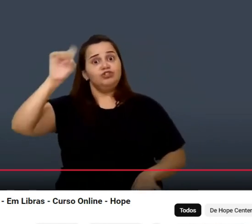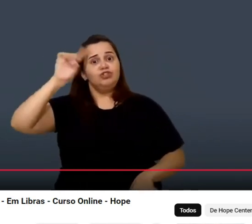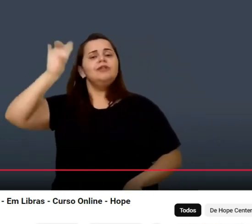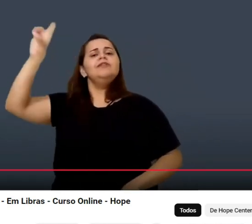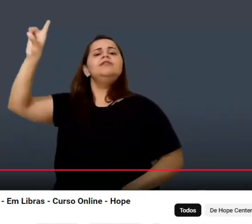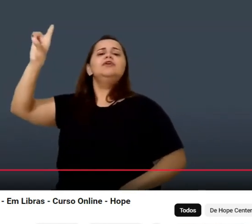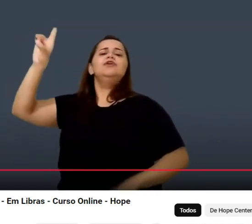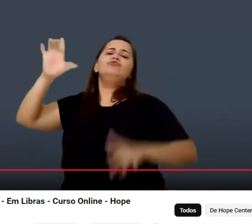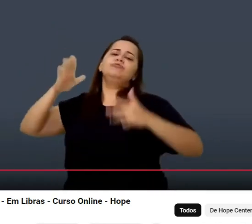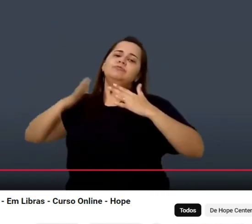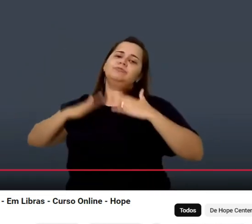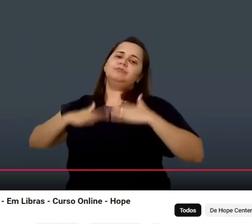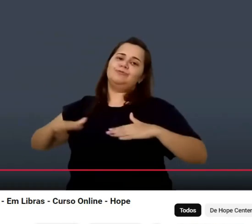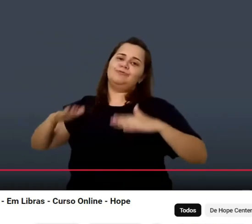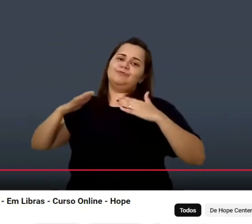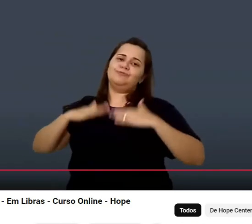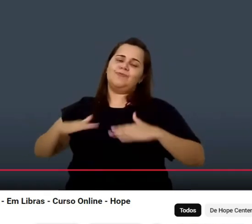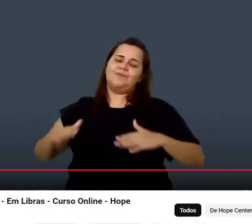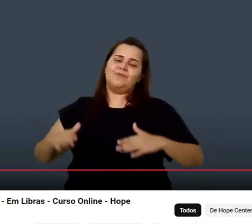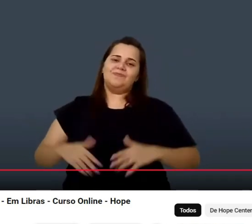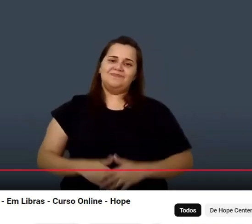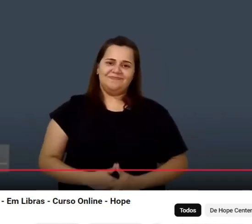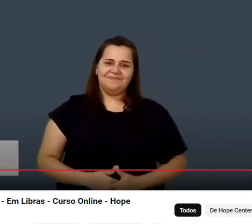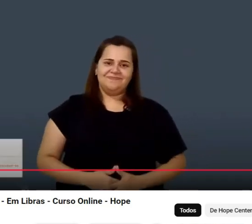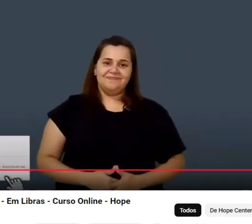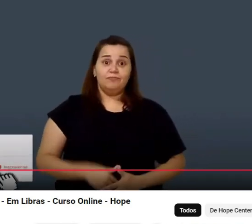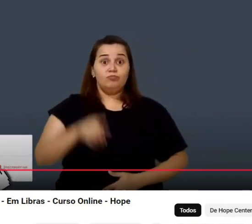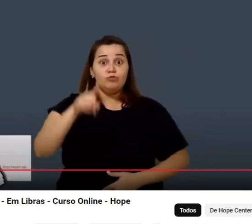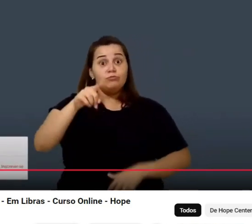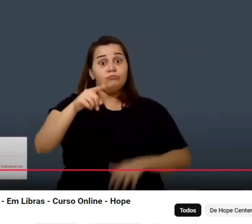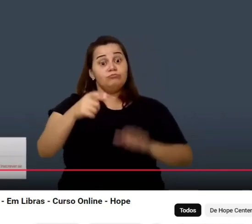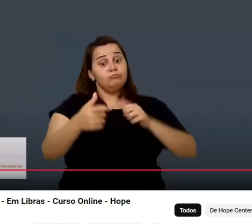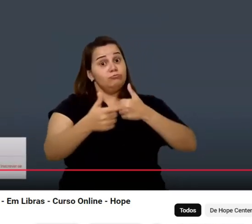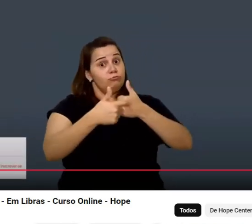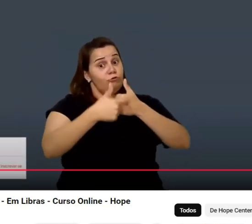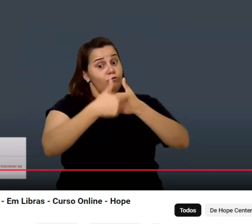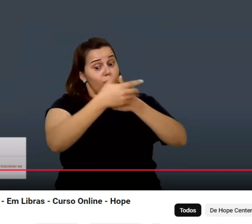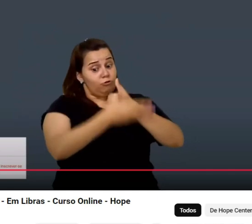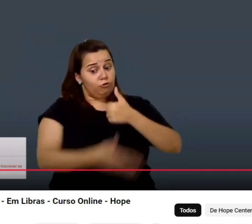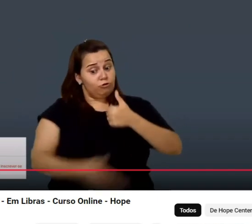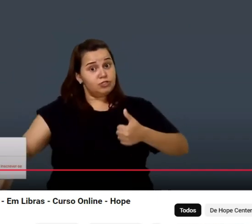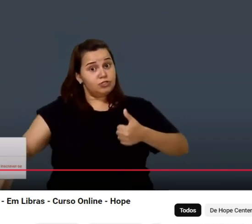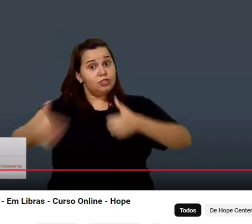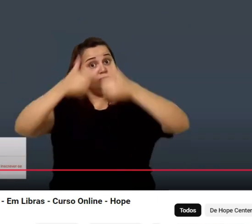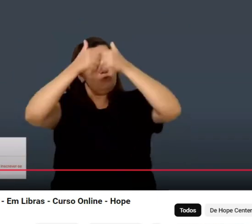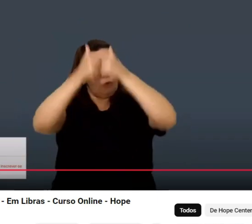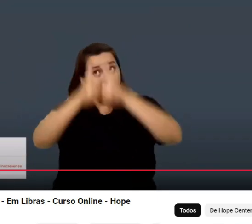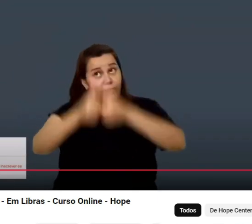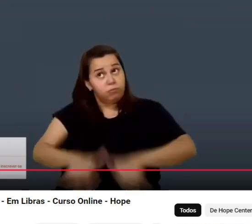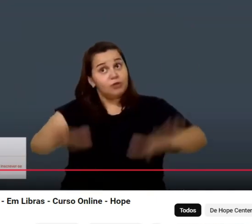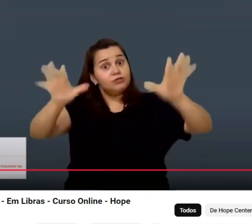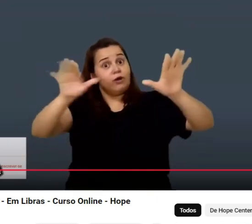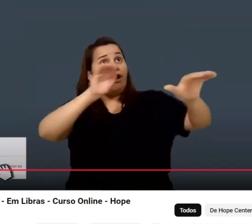De 7 dias, né? Do 1º ao 7º dia, quando ele descansou. E você pode curtir